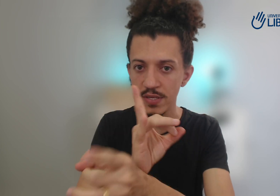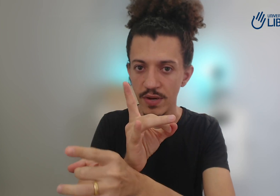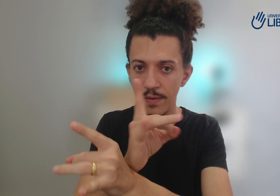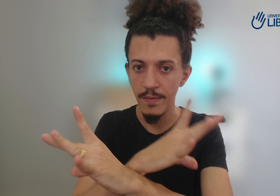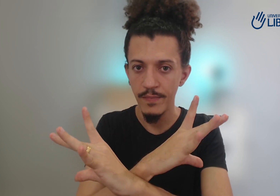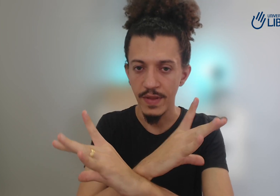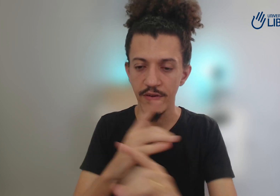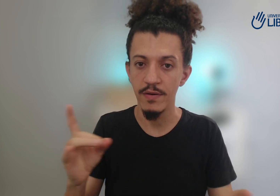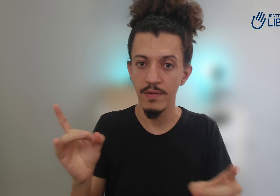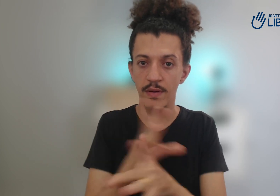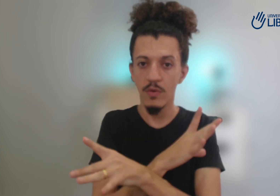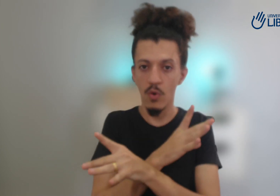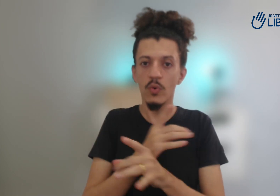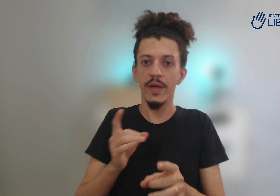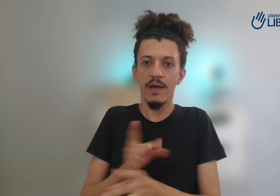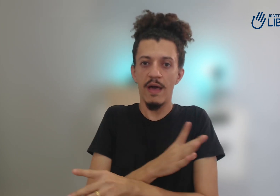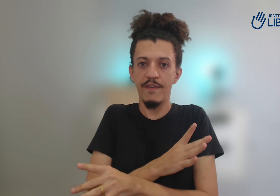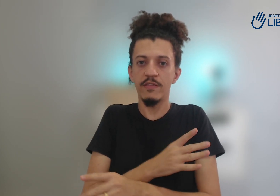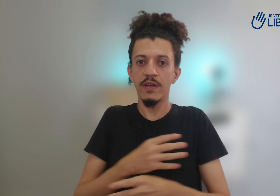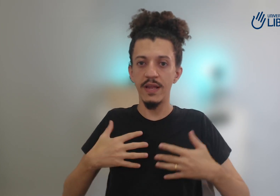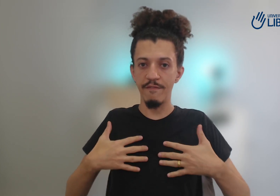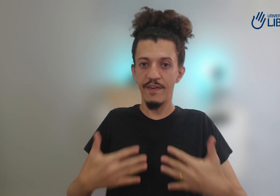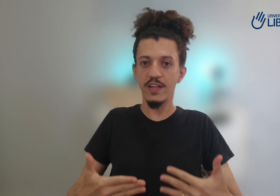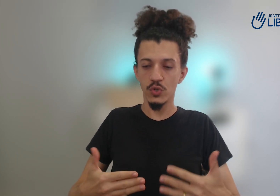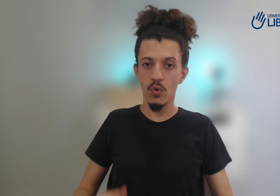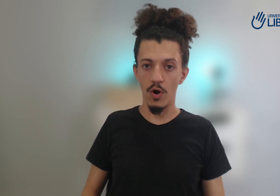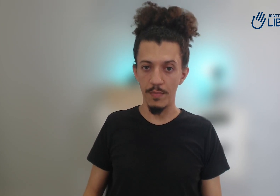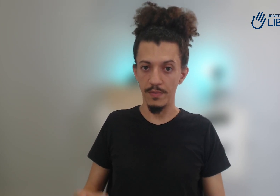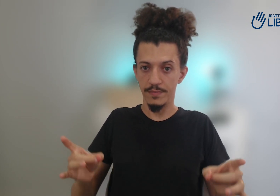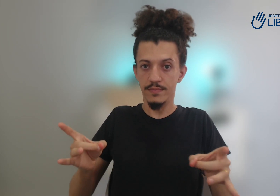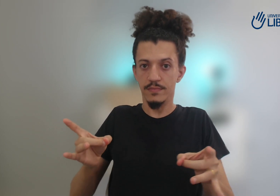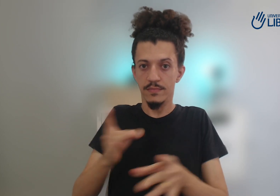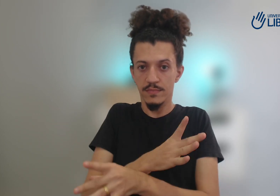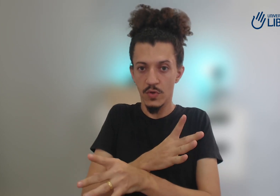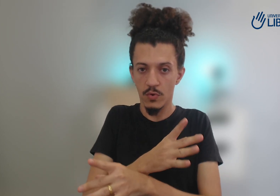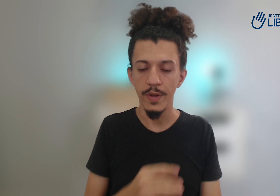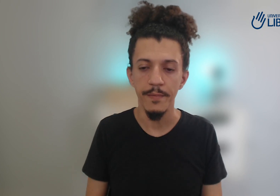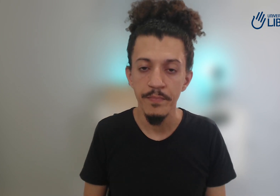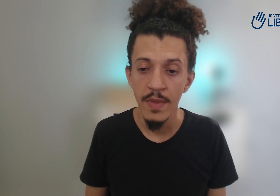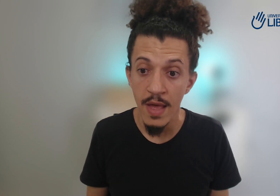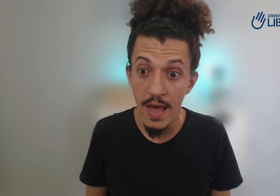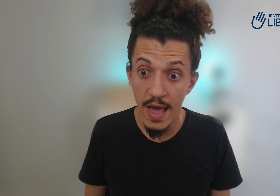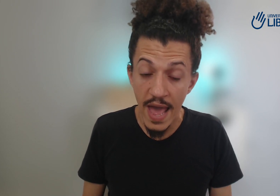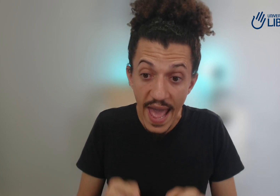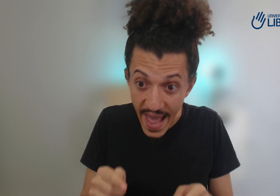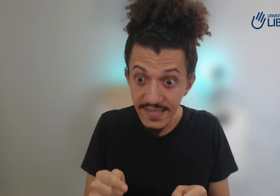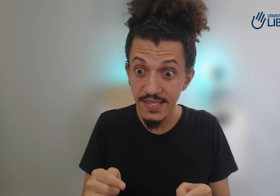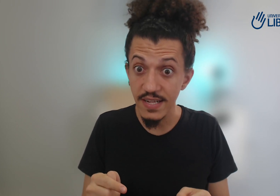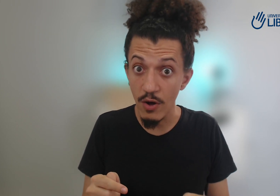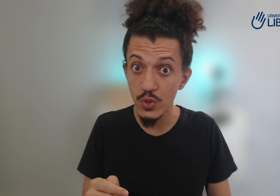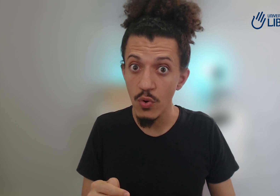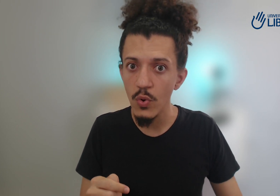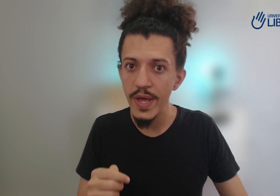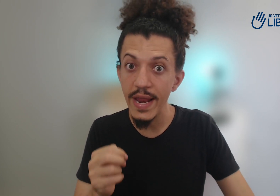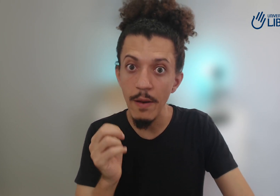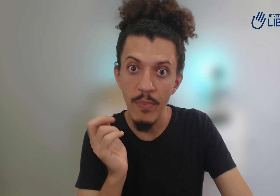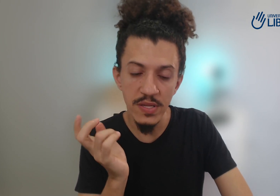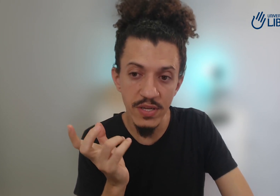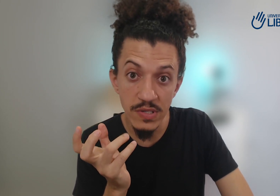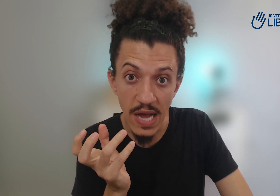ó. Tá vendo? Concluir. É feito aqui na frente do corpo. Concluir. Esse sinal de concluir, ele pode ser usado